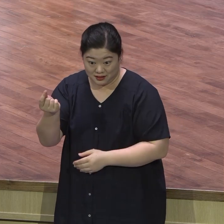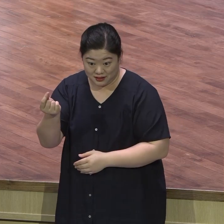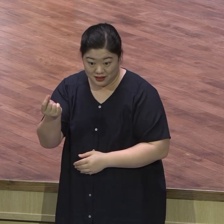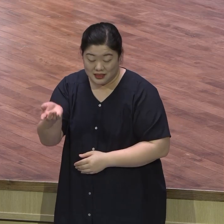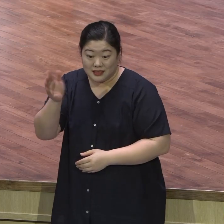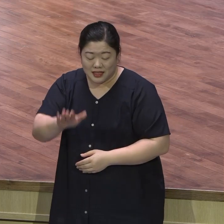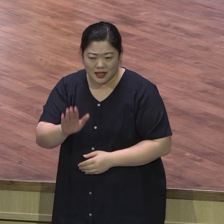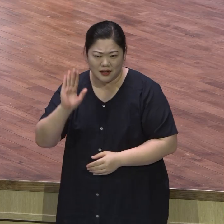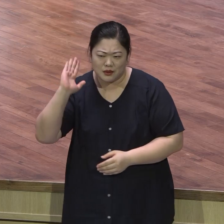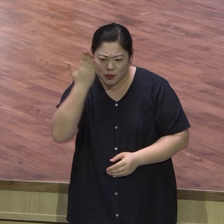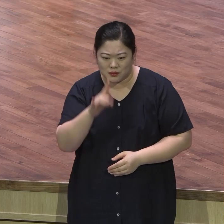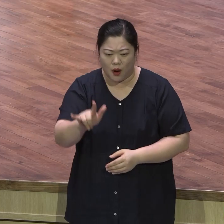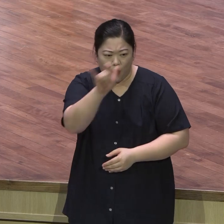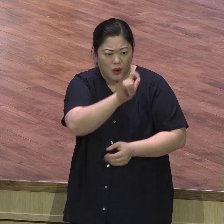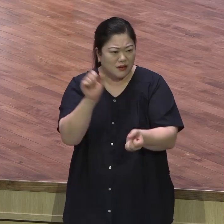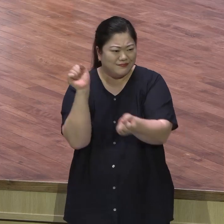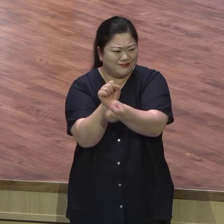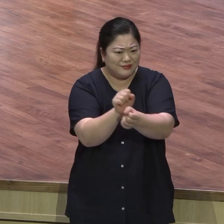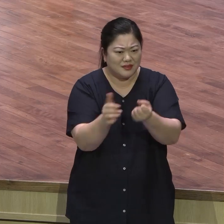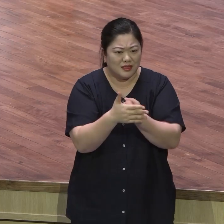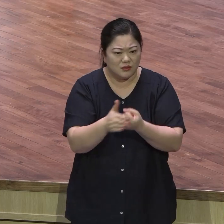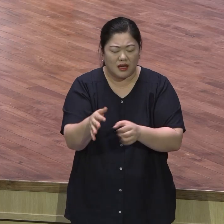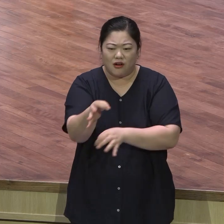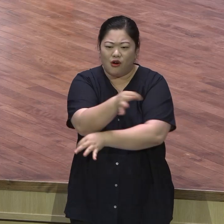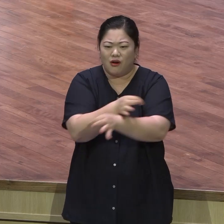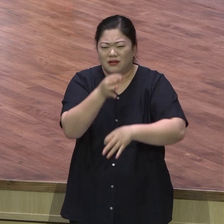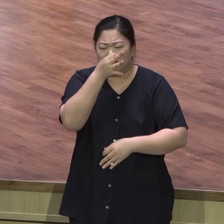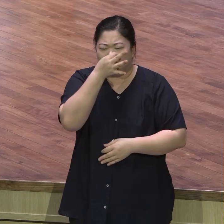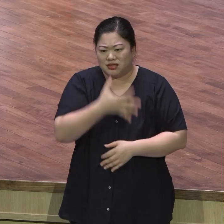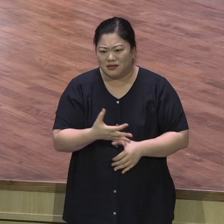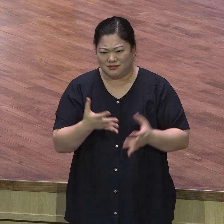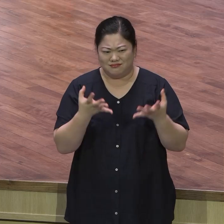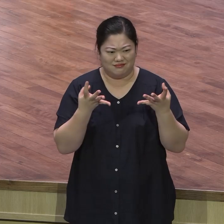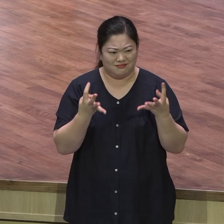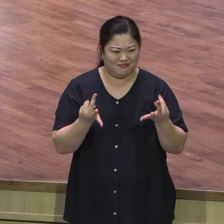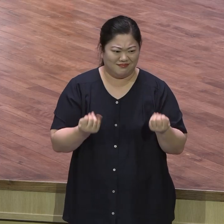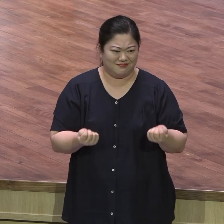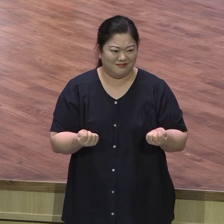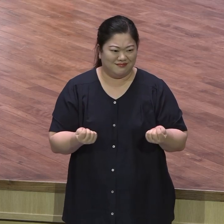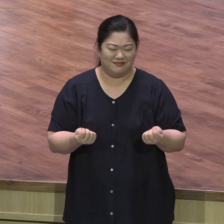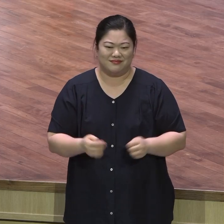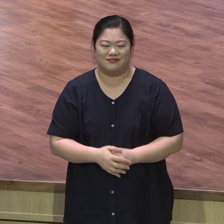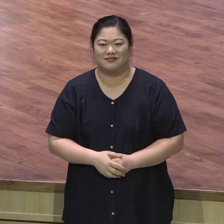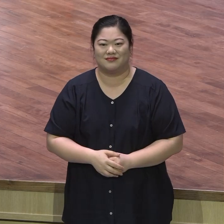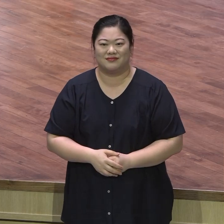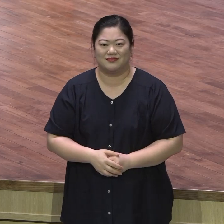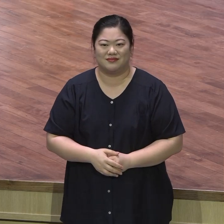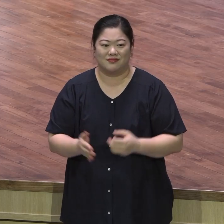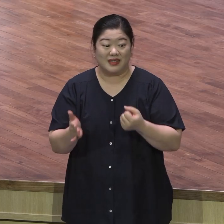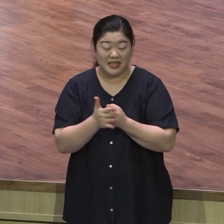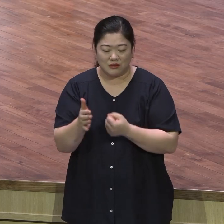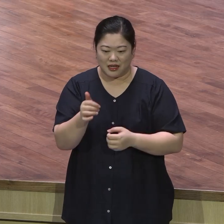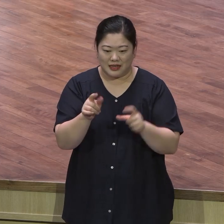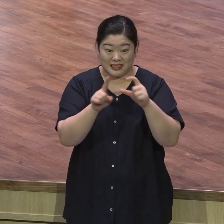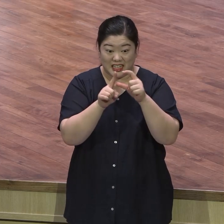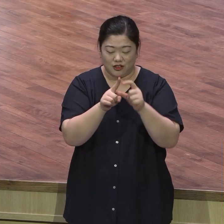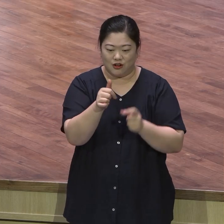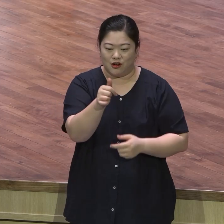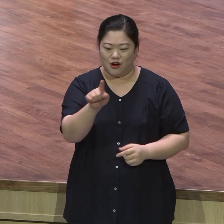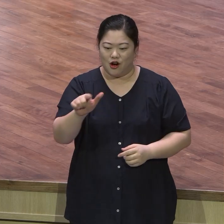경제적으로 힘든 분들이 많이 있습니다. 그래서 헌신이라고 하는 표현